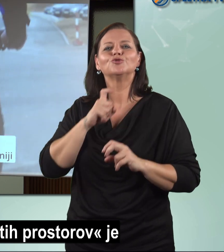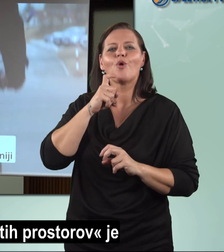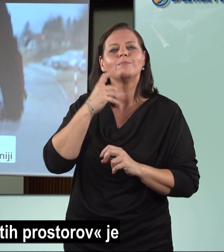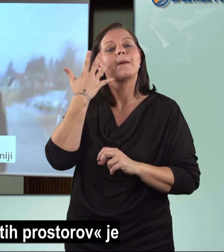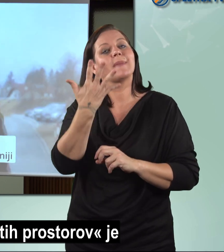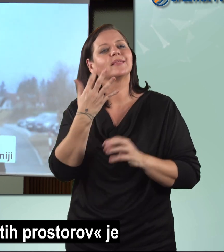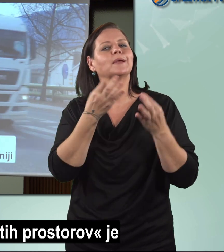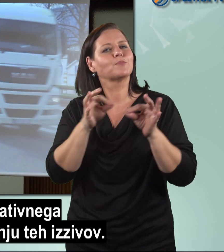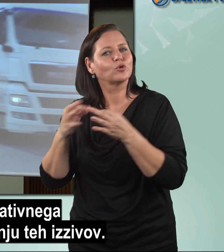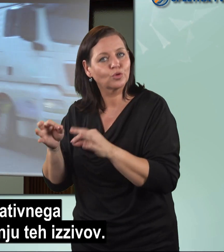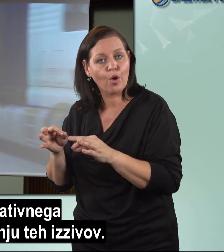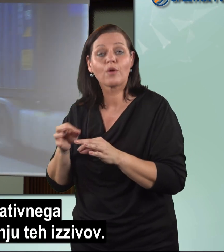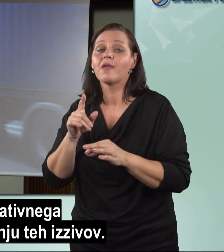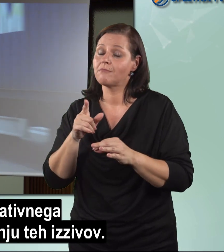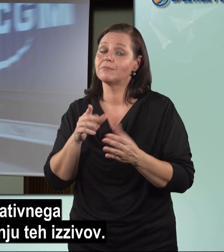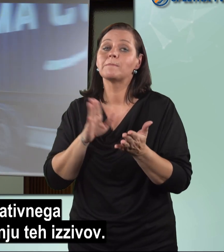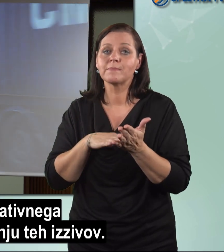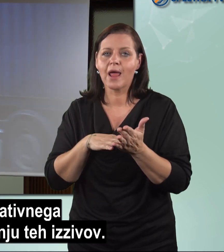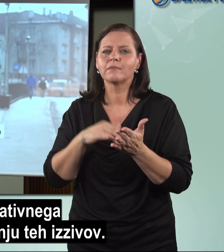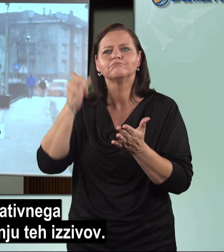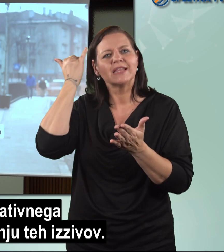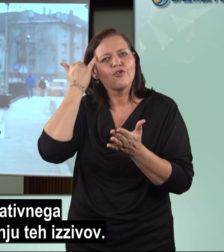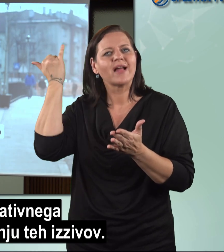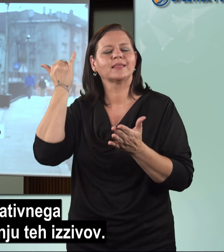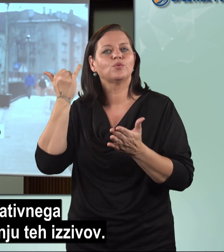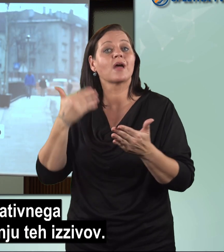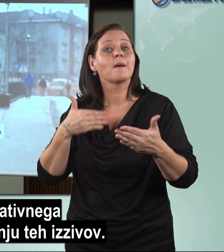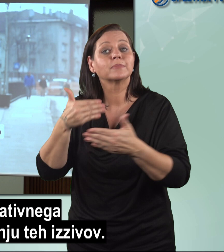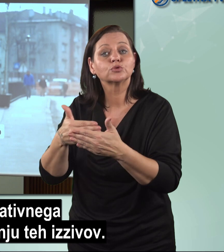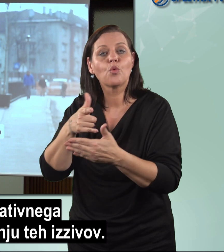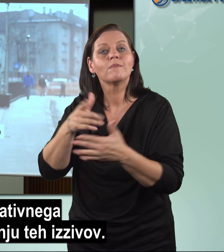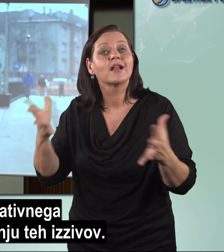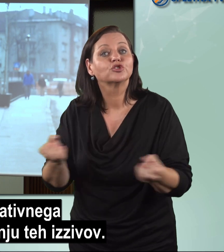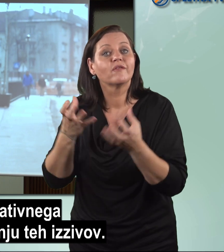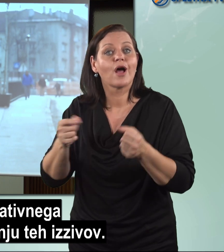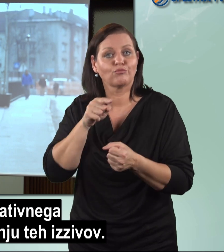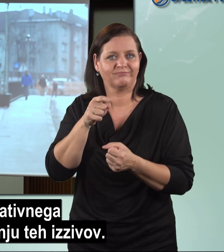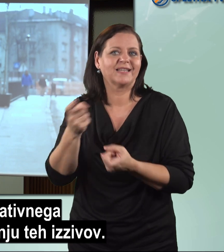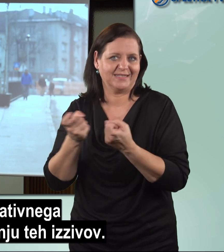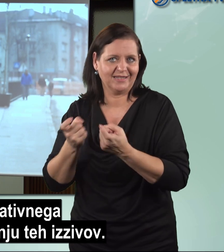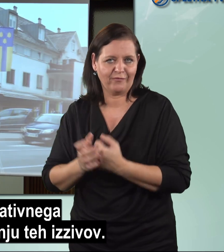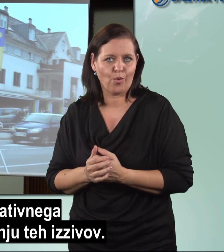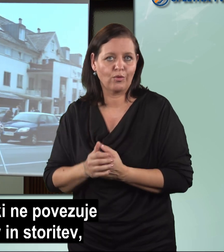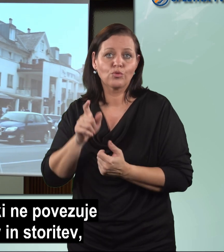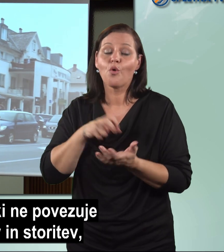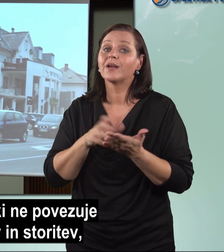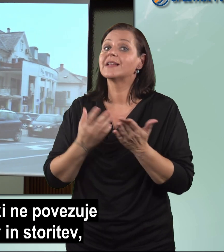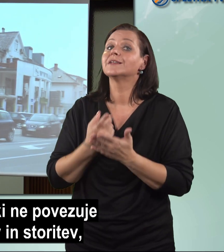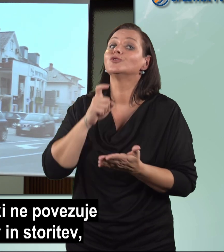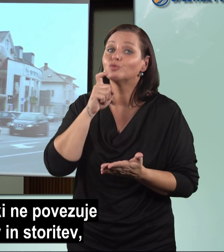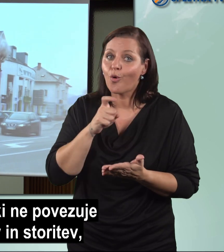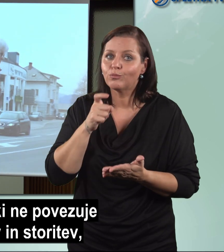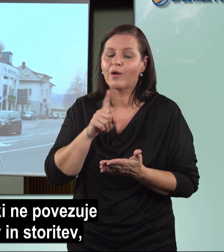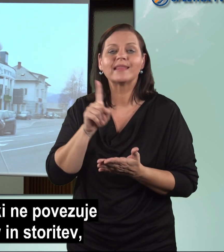Projekt Zgodba petih prostorov je primer inovativnega pristopa k reševanju teh izzivov. Gre za zgodbo, ki